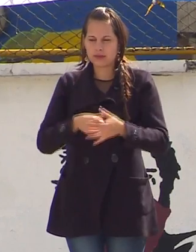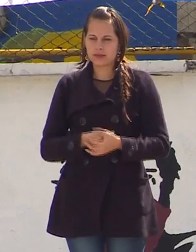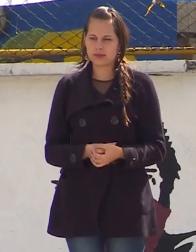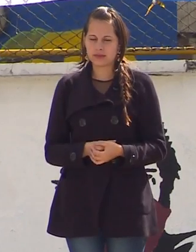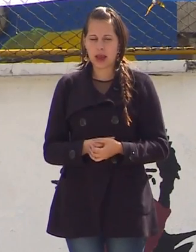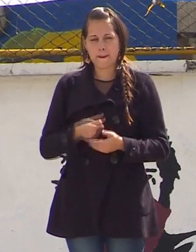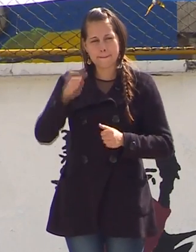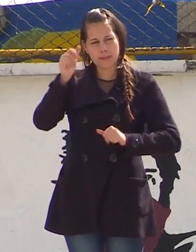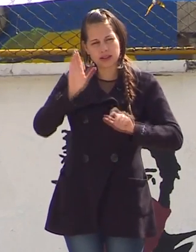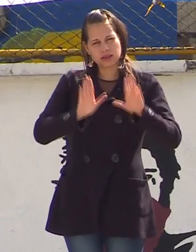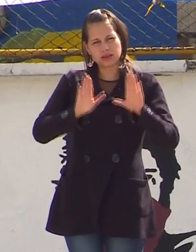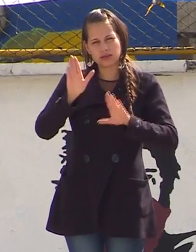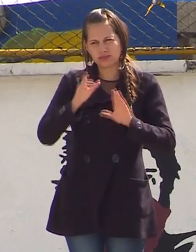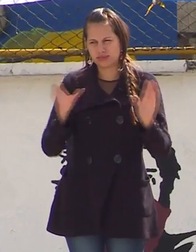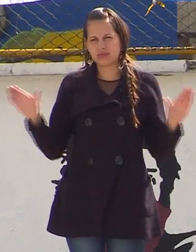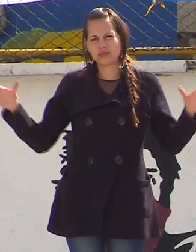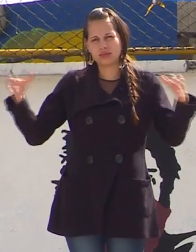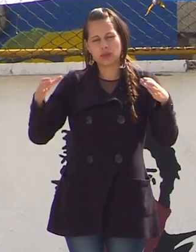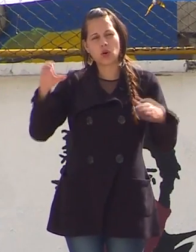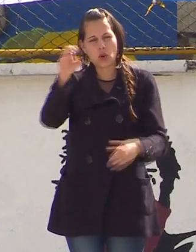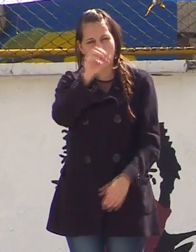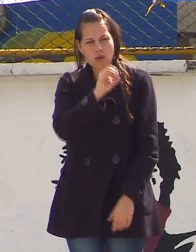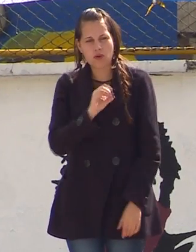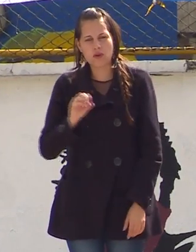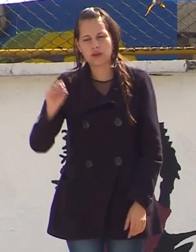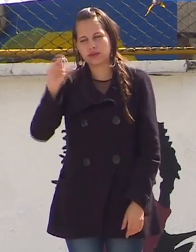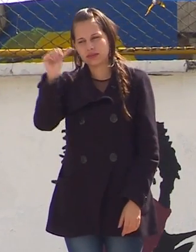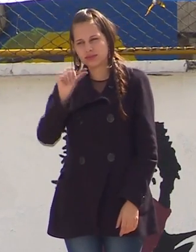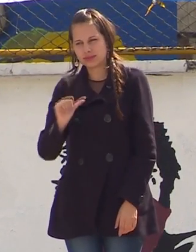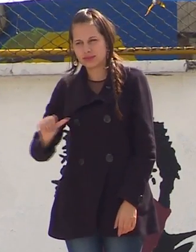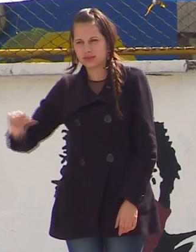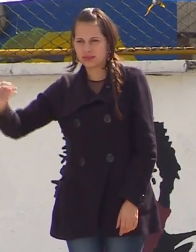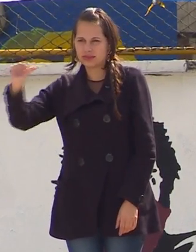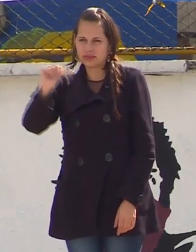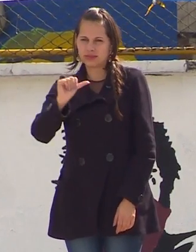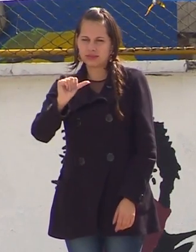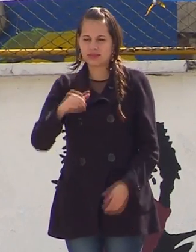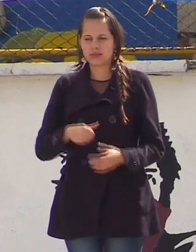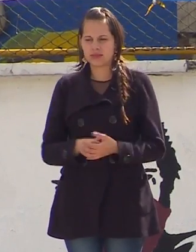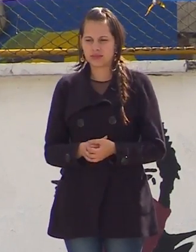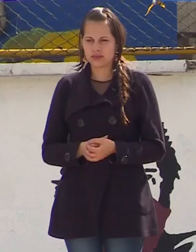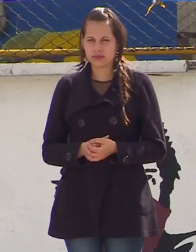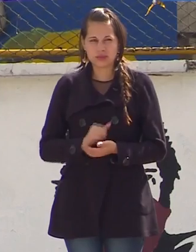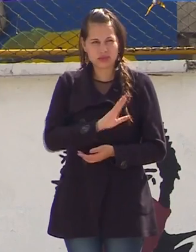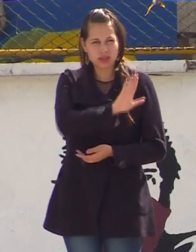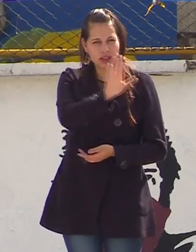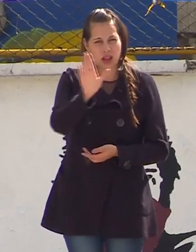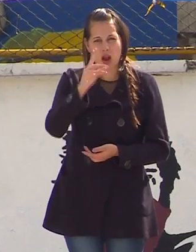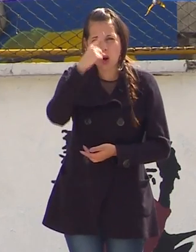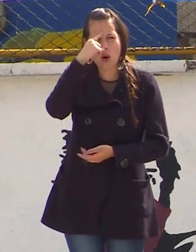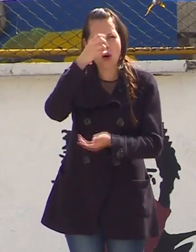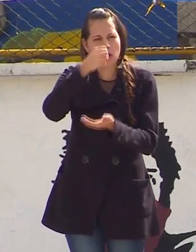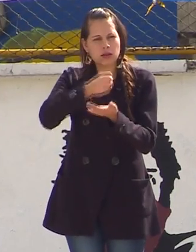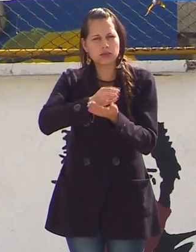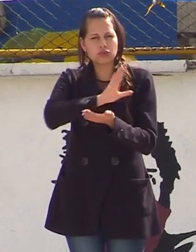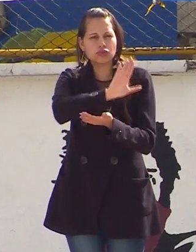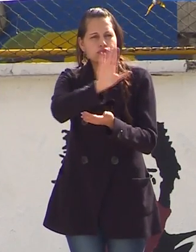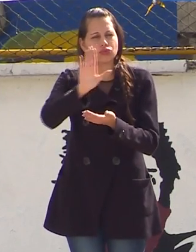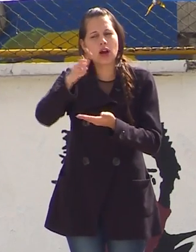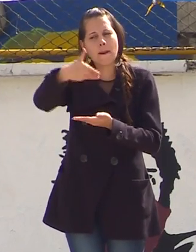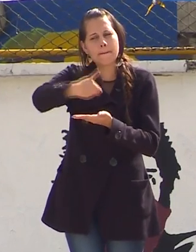la participación de todas y todos. Necesitamos tu concepto, tu